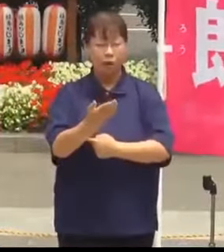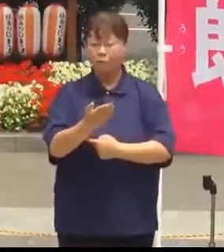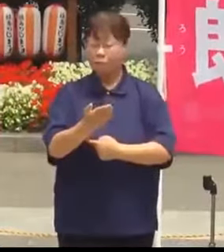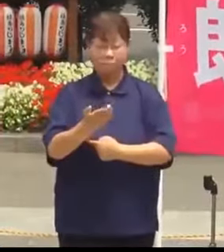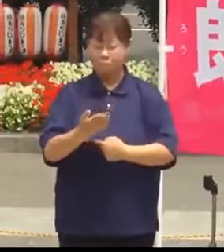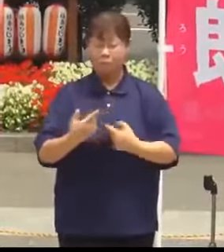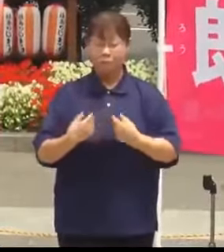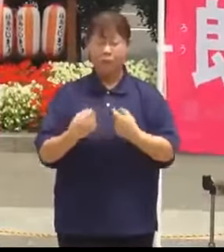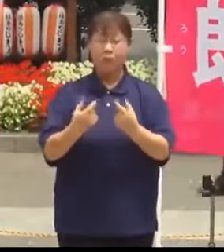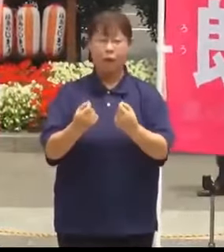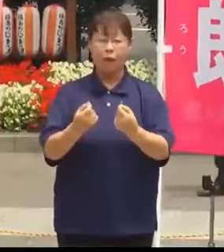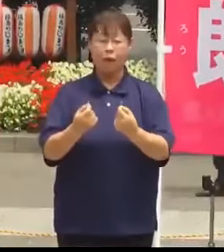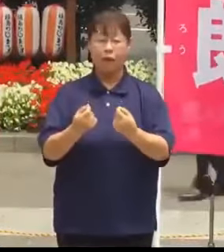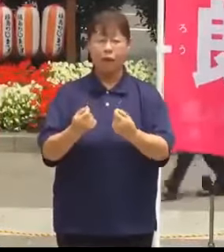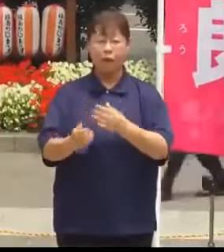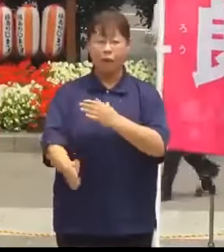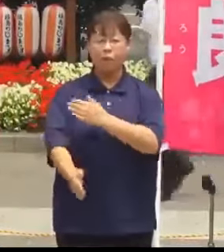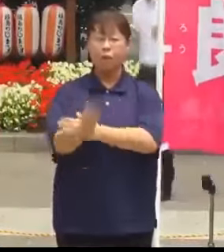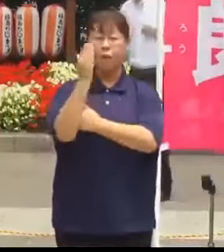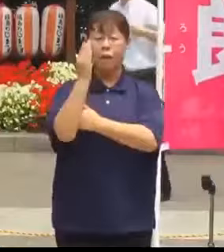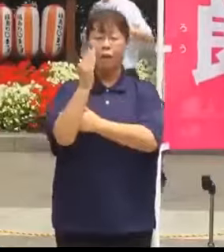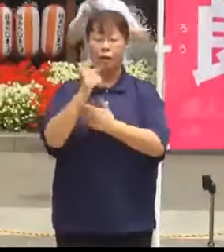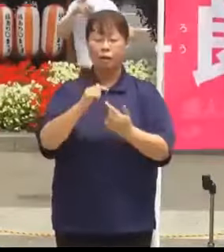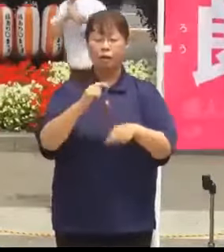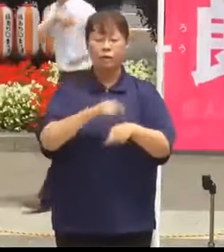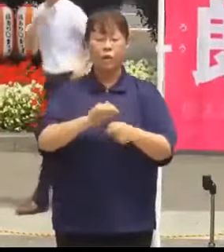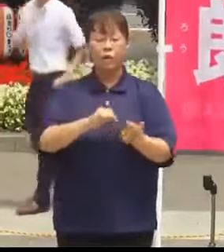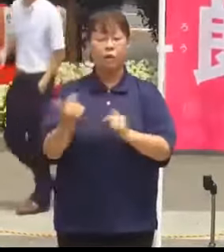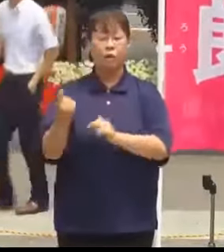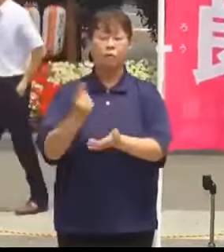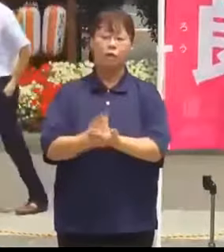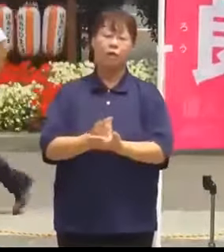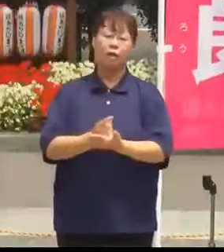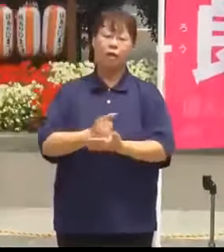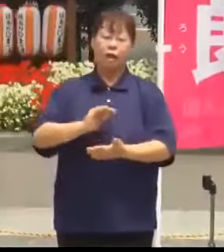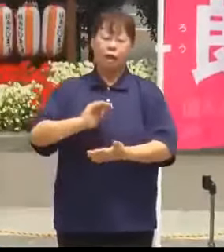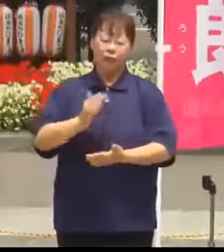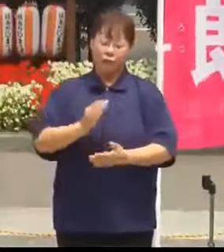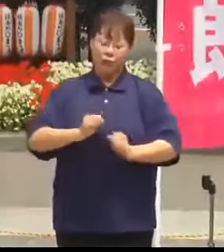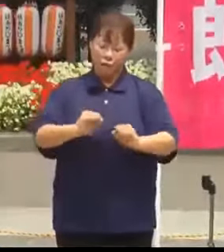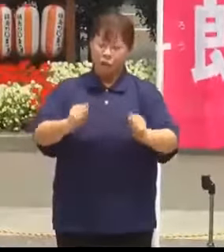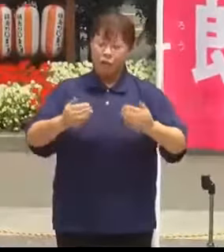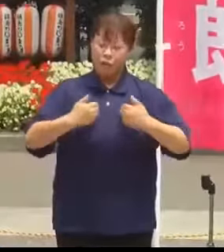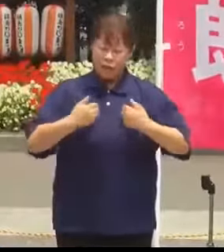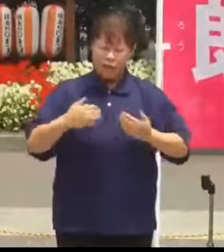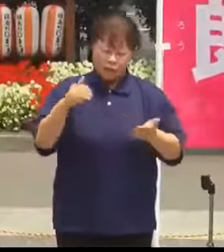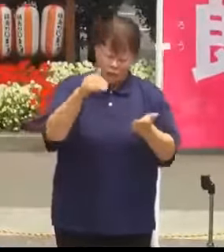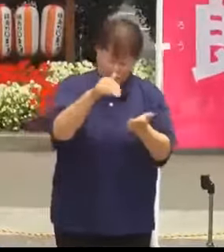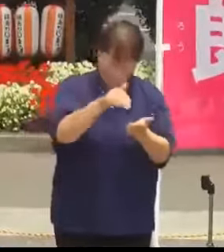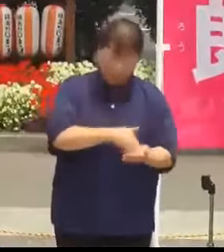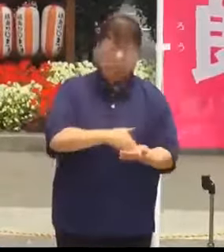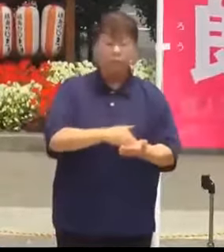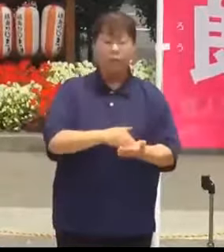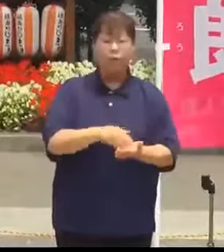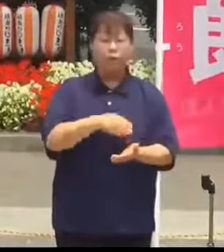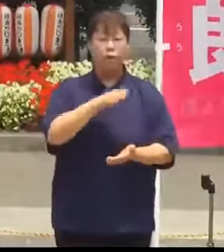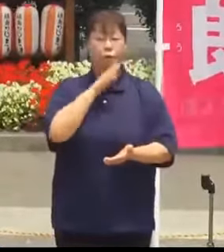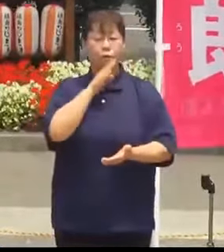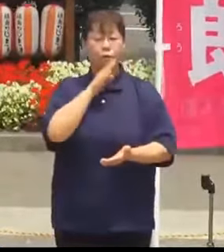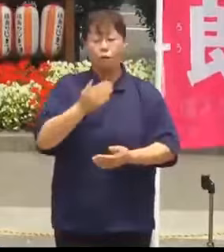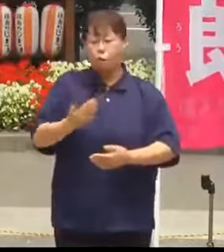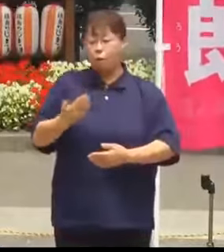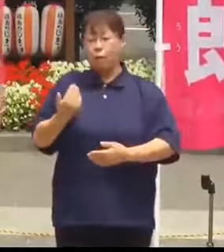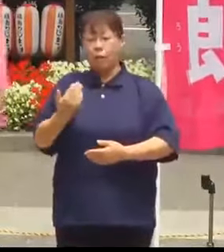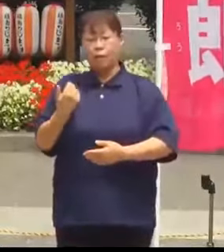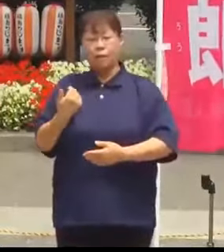が数分遅れるだけでもやらなきゃダメじゃないですか最後まで本当はそのもっと手前で体張っ